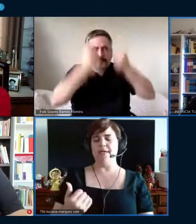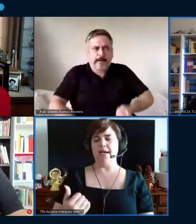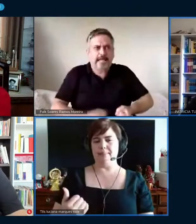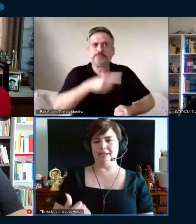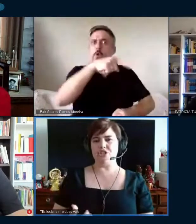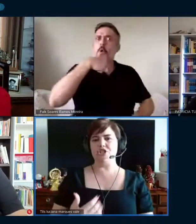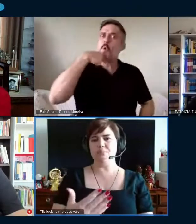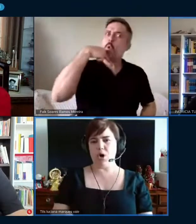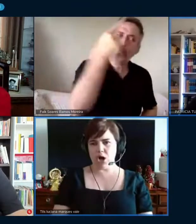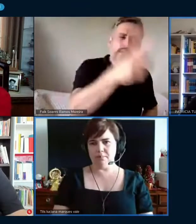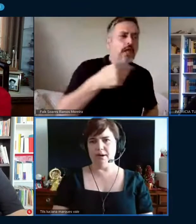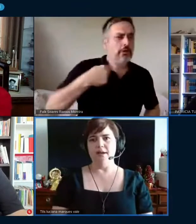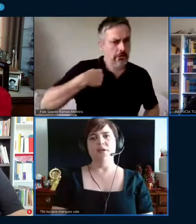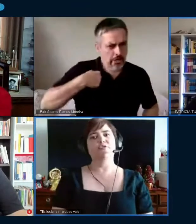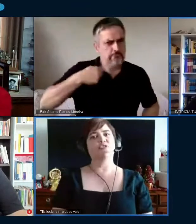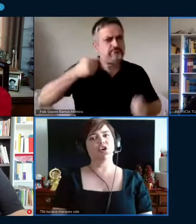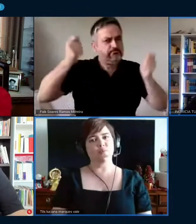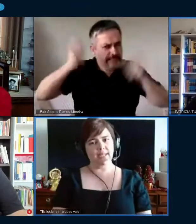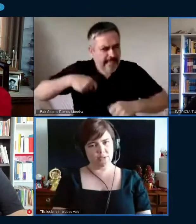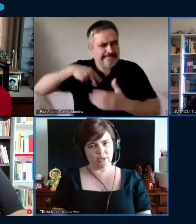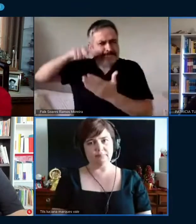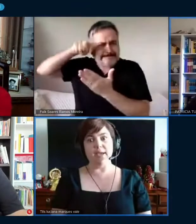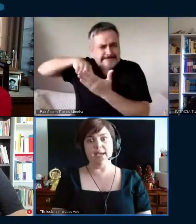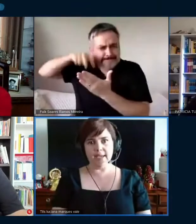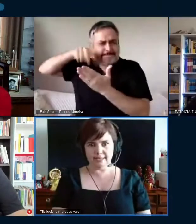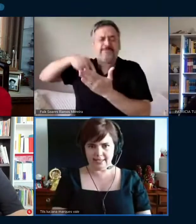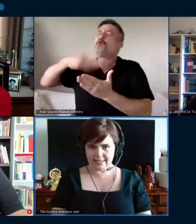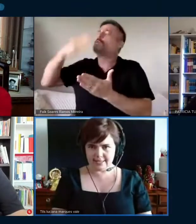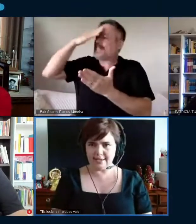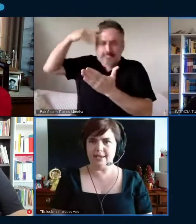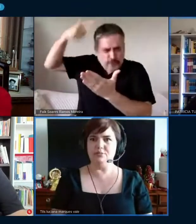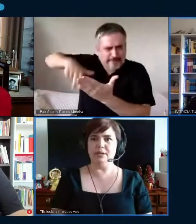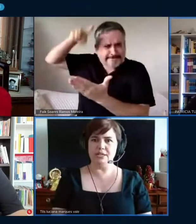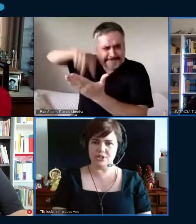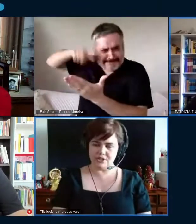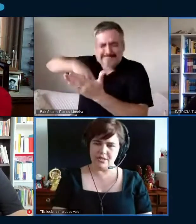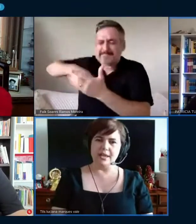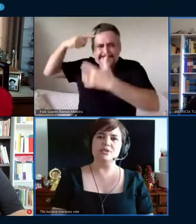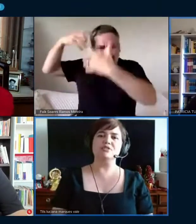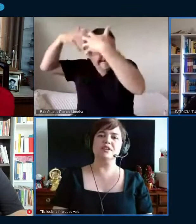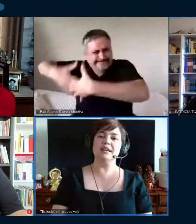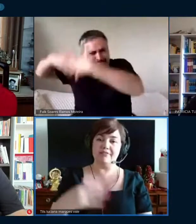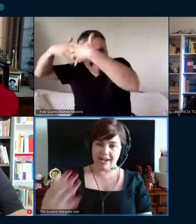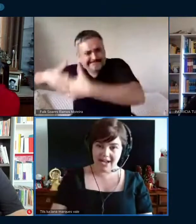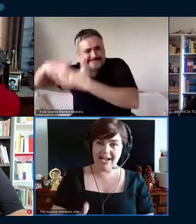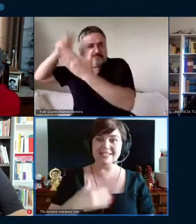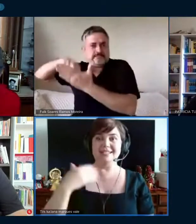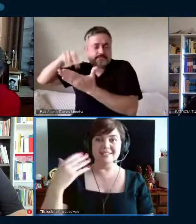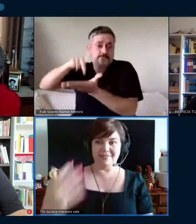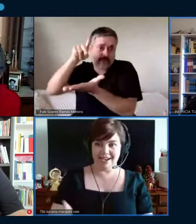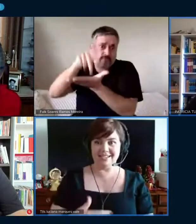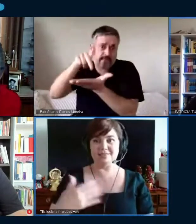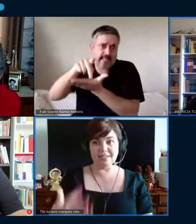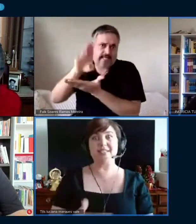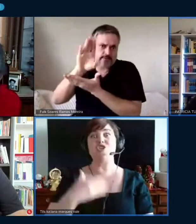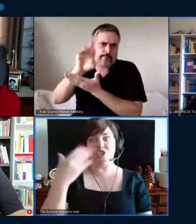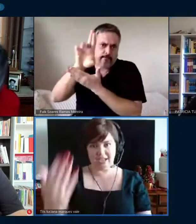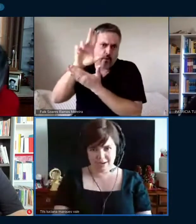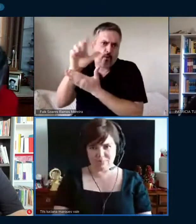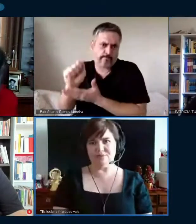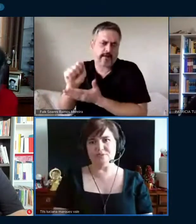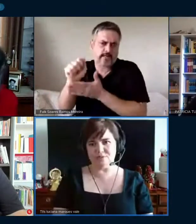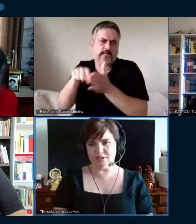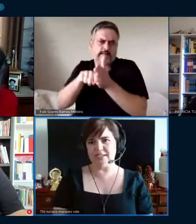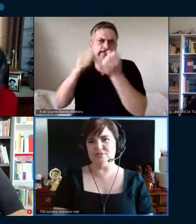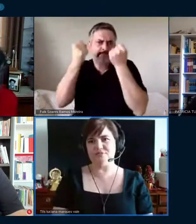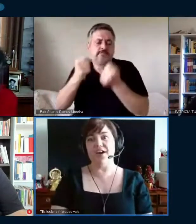leitura a partir de Borba foi uma leitura bem densa, realmente. Eu tive que ler várias e várias vezes,